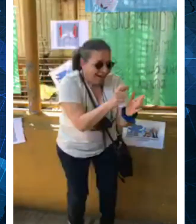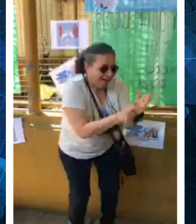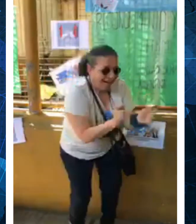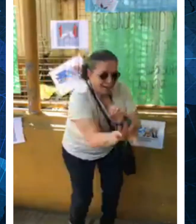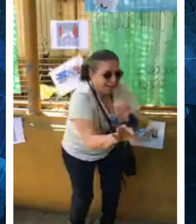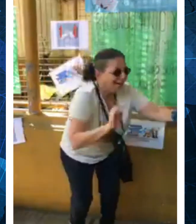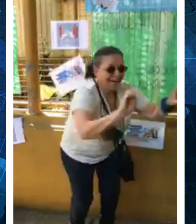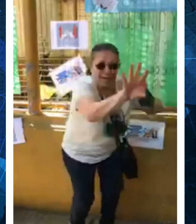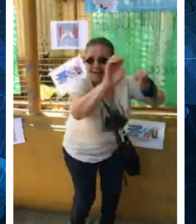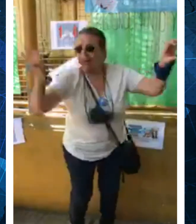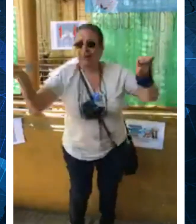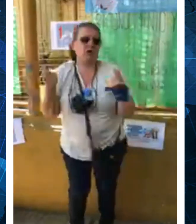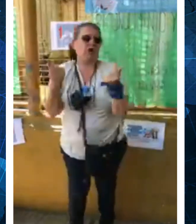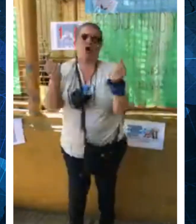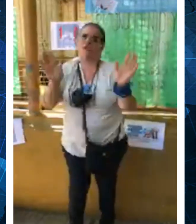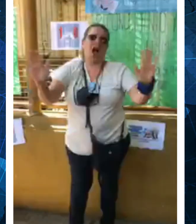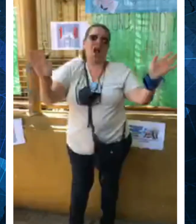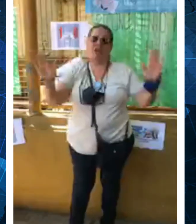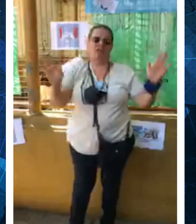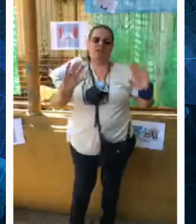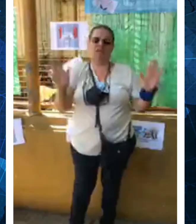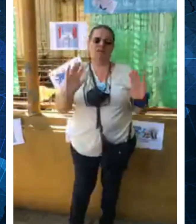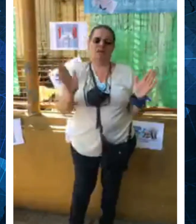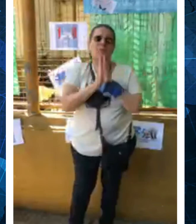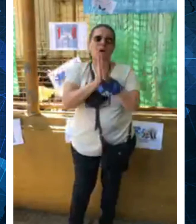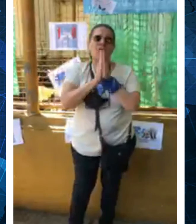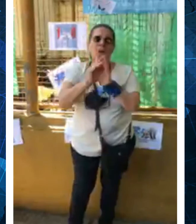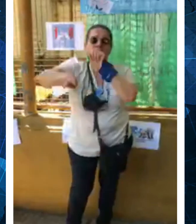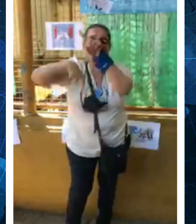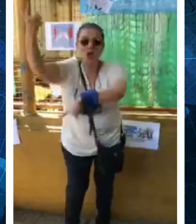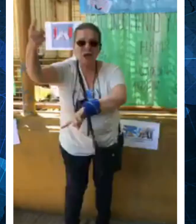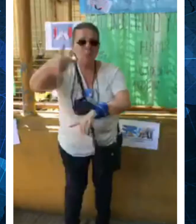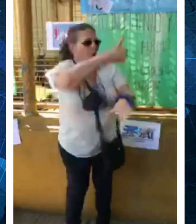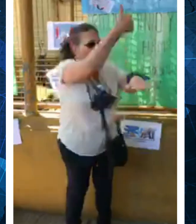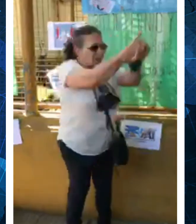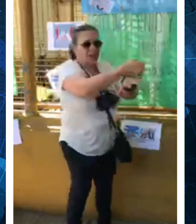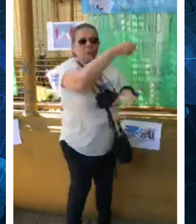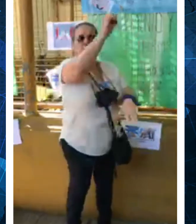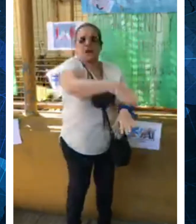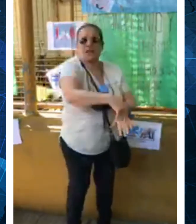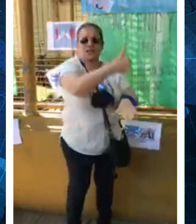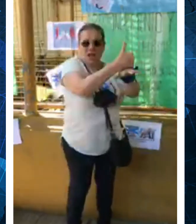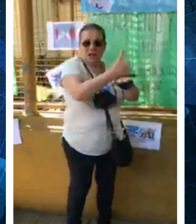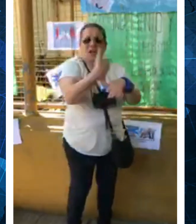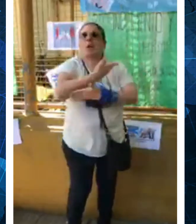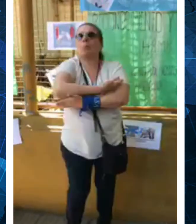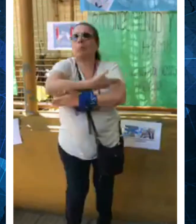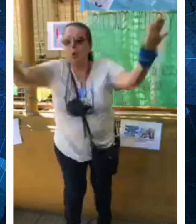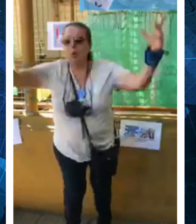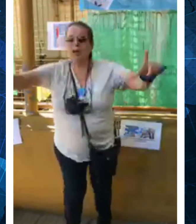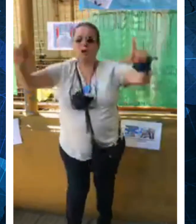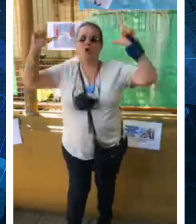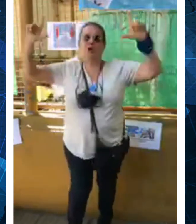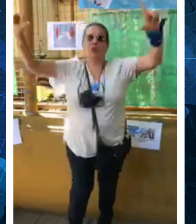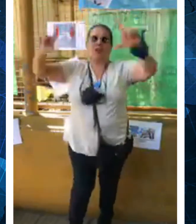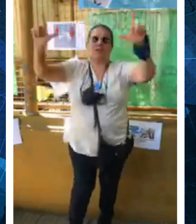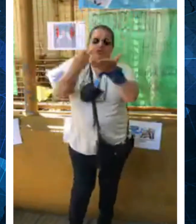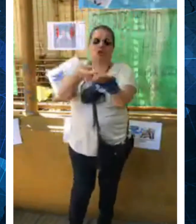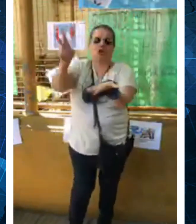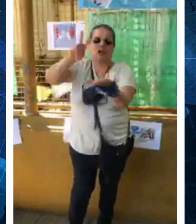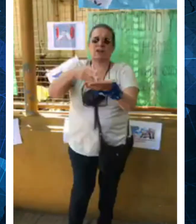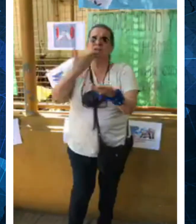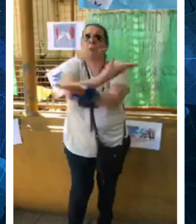expresiones que tanto nos estigmatizaron a todos nosotros. Esta nota no tiene el mismo valor que esas